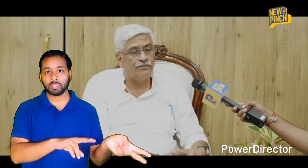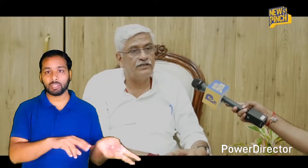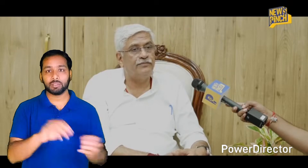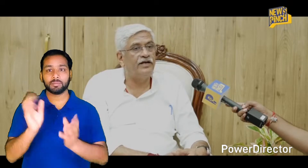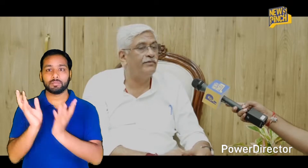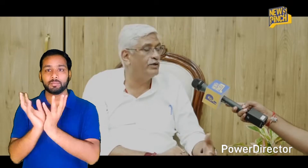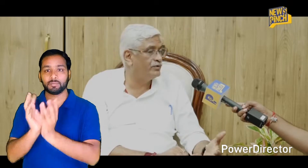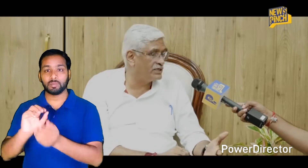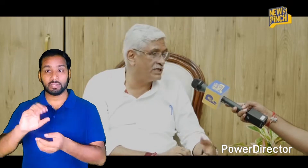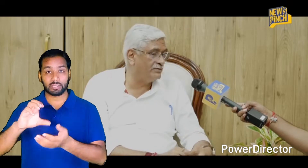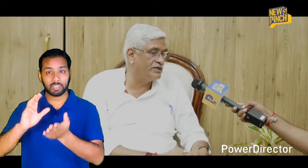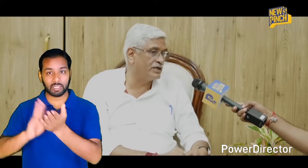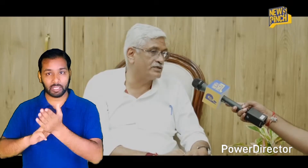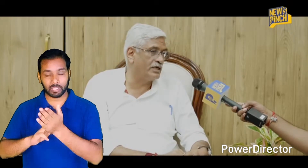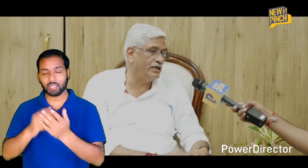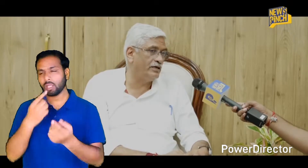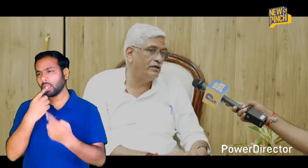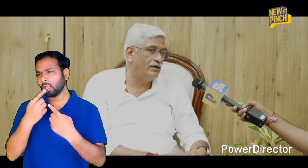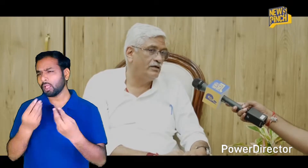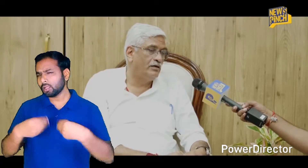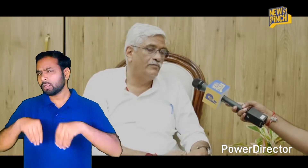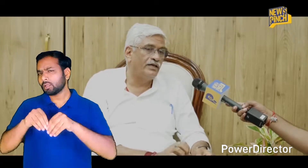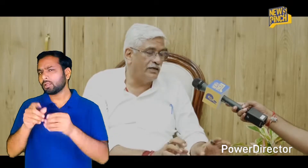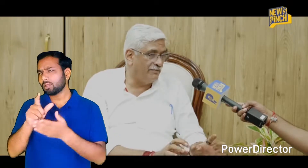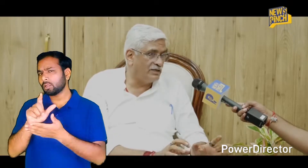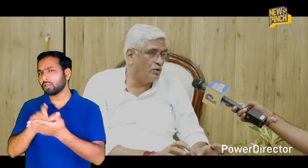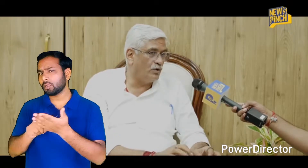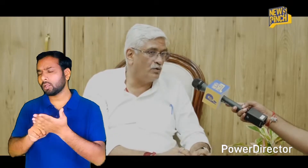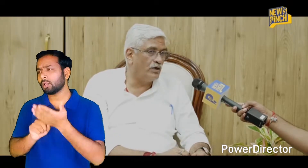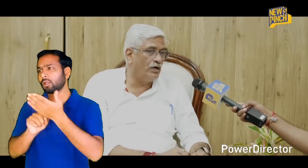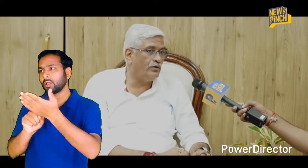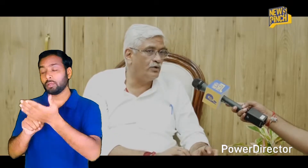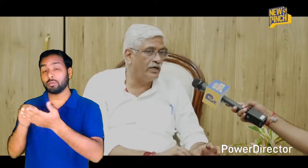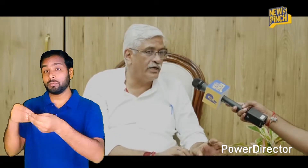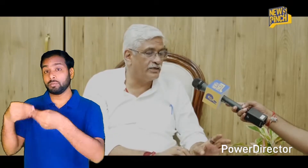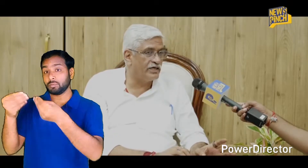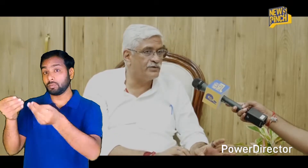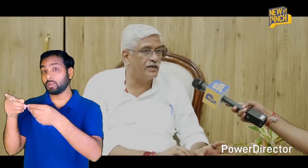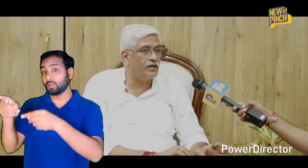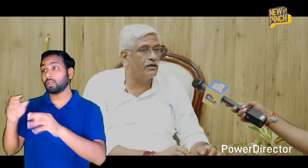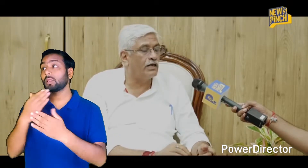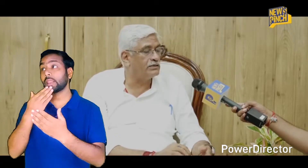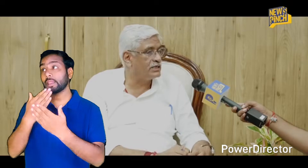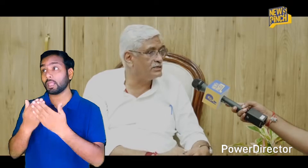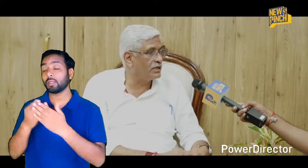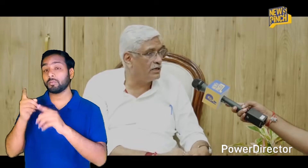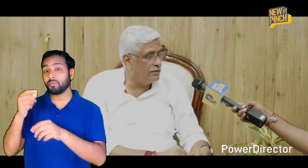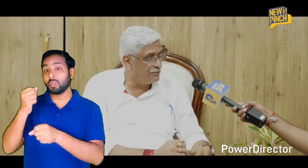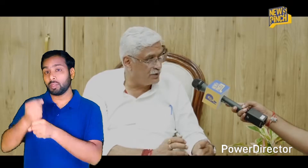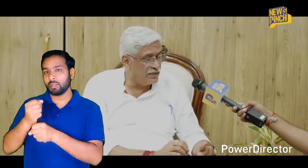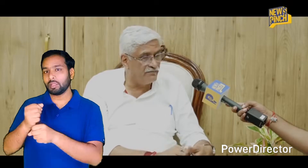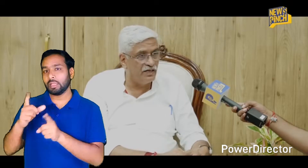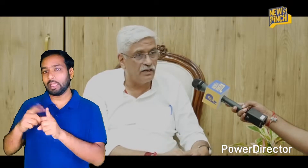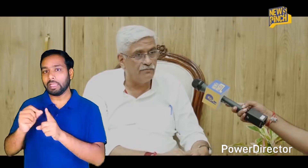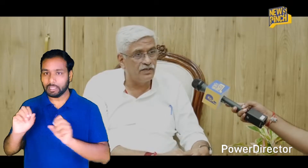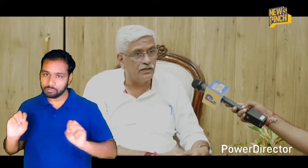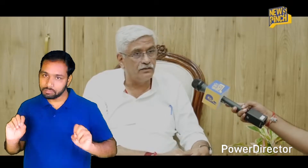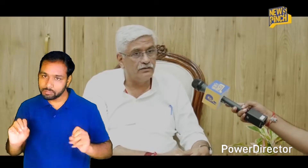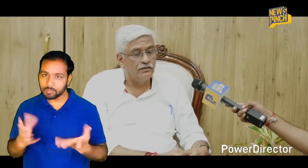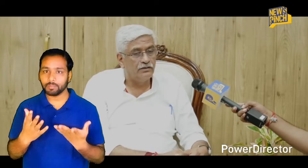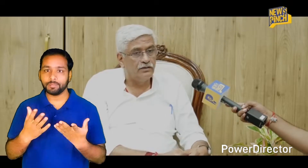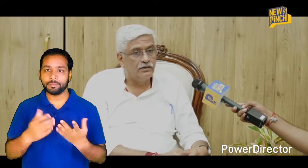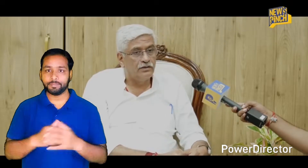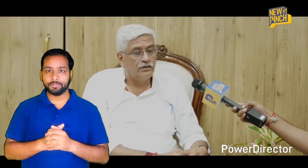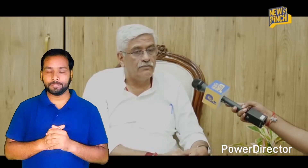जी मुख्यमंत्री बने, मैंने उनके साथ में चर्चा की। मैं धन्यवाद करूंगा उनका कि उनके निर्देश पर राजस्थान सरकार ने प्रोएक्टिवली काम